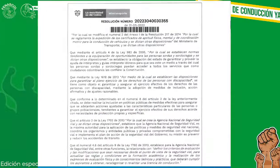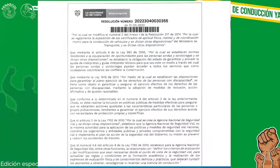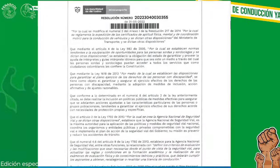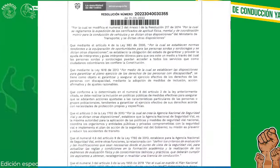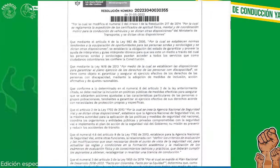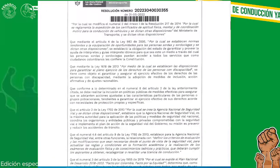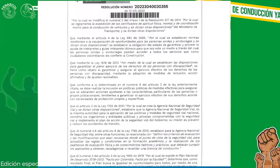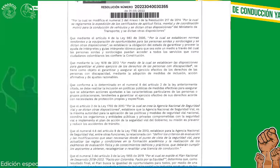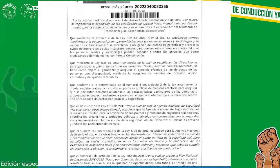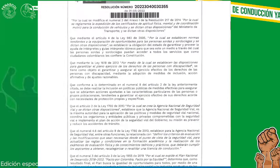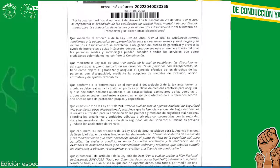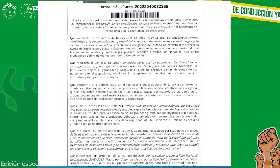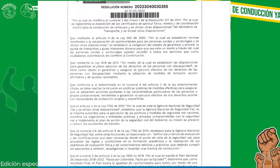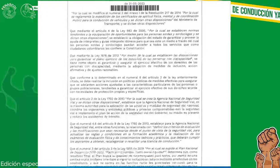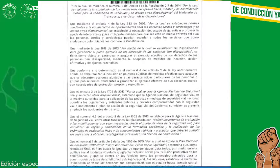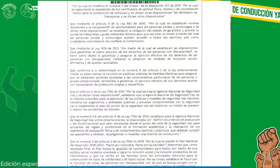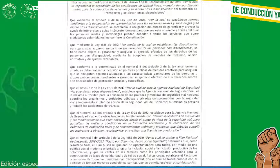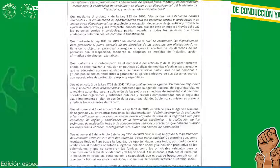corazón, deje reposar hoy.